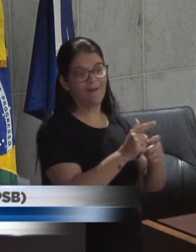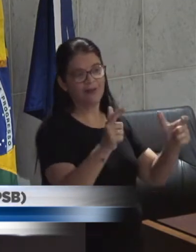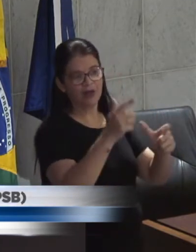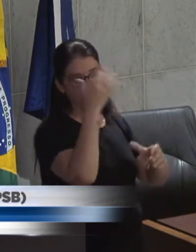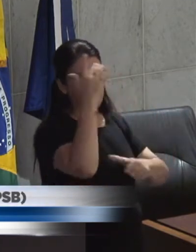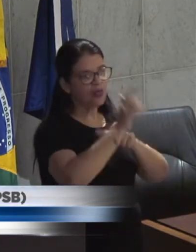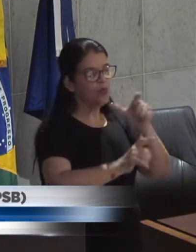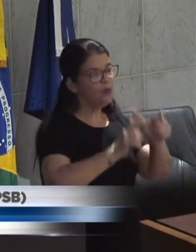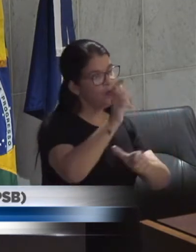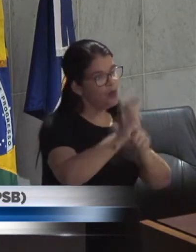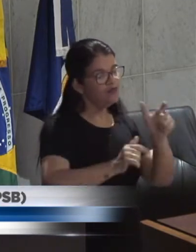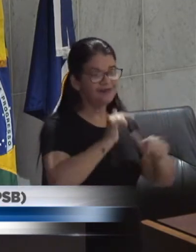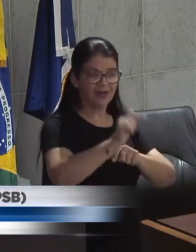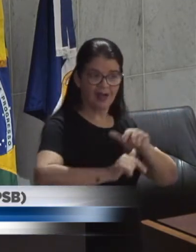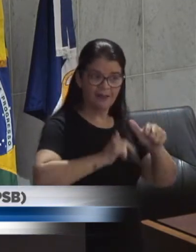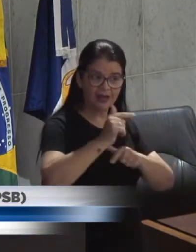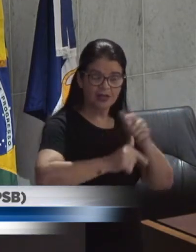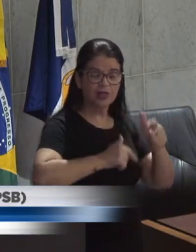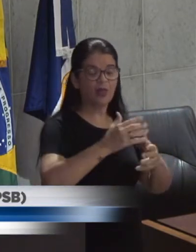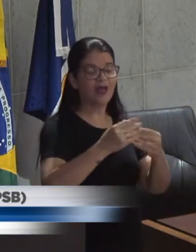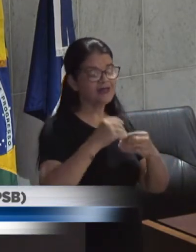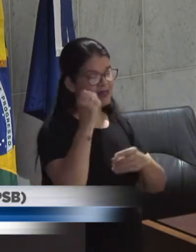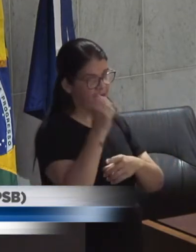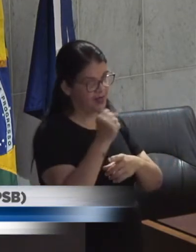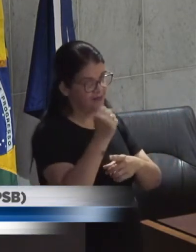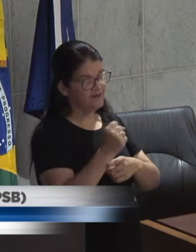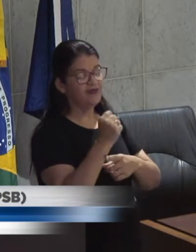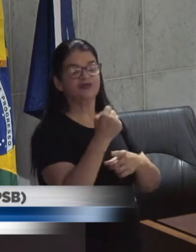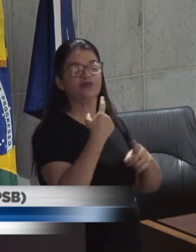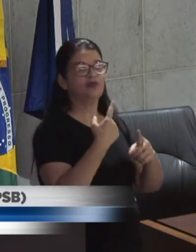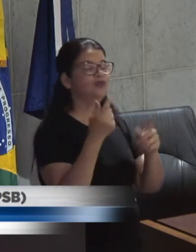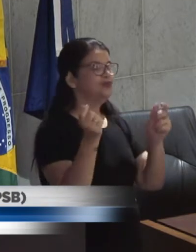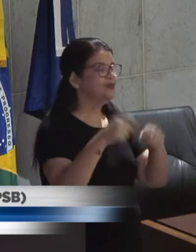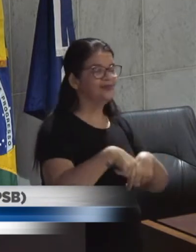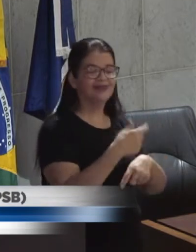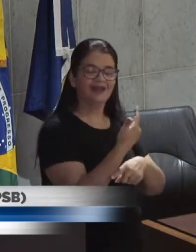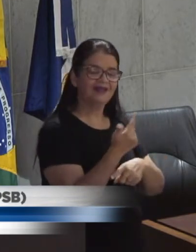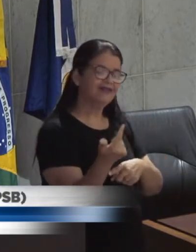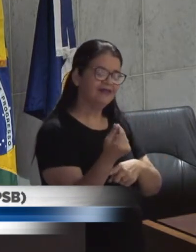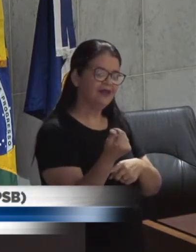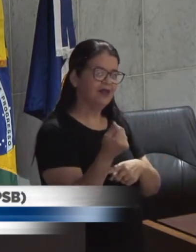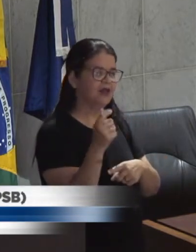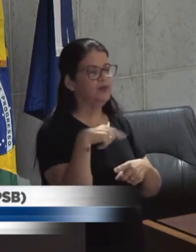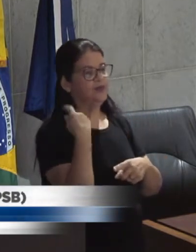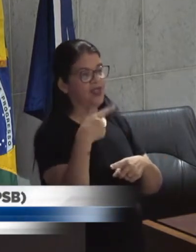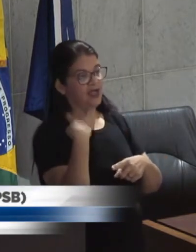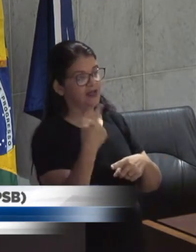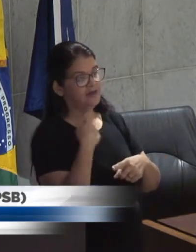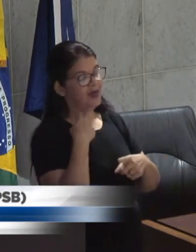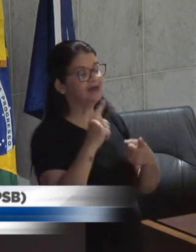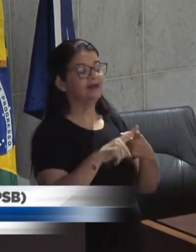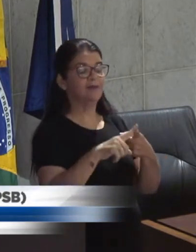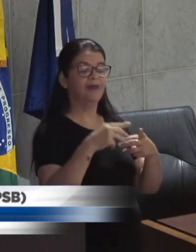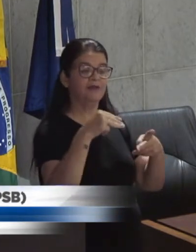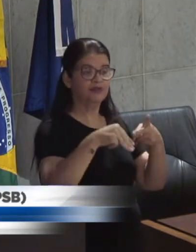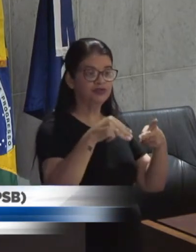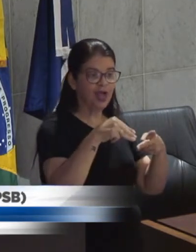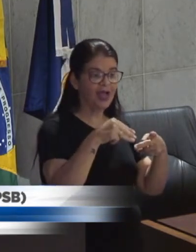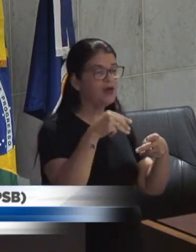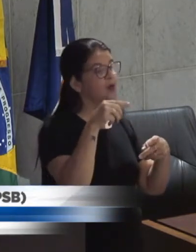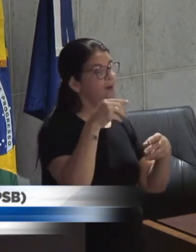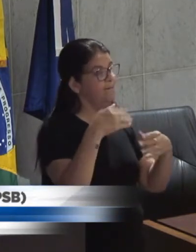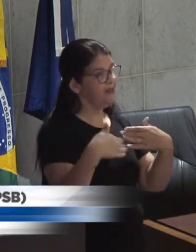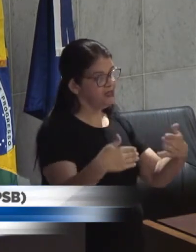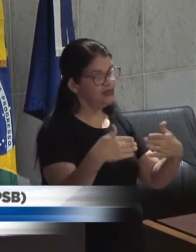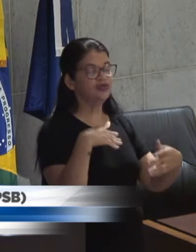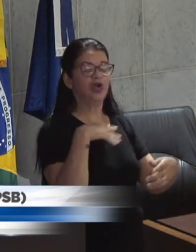trabalhador que recebe benefício da Previdência, não tem condição, portanto, tem advogado. Então, fazer lá. E segundo, o Ministério Público Federal. Tá certo? Apesar de